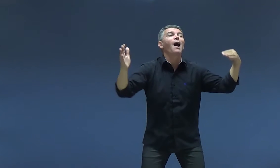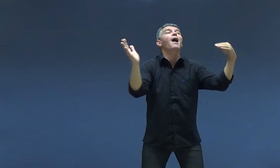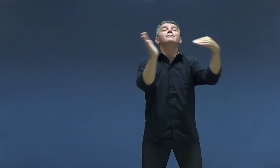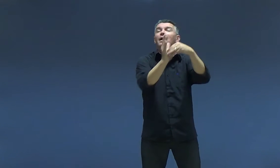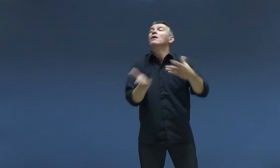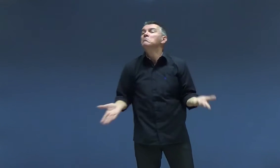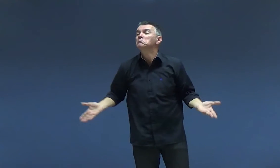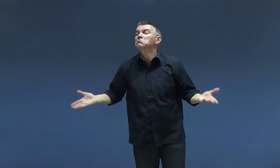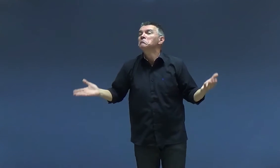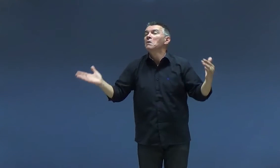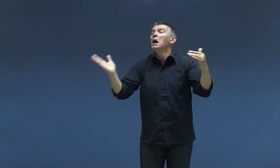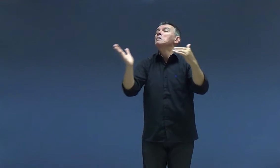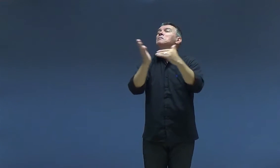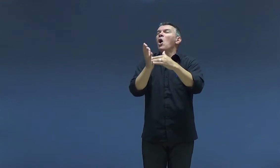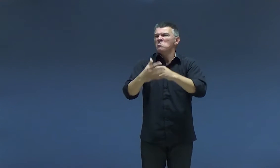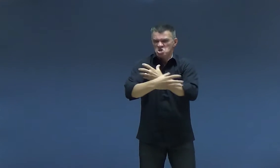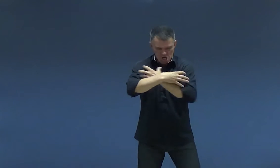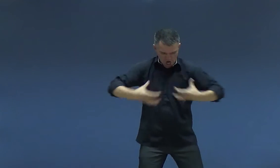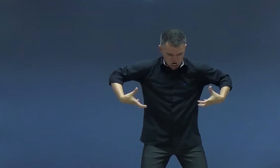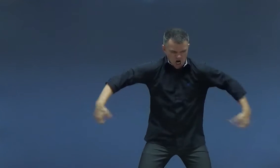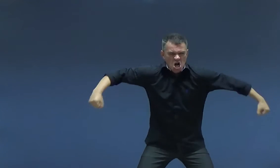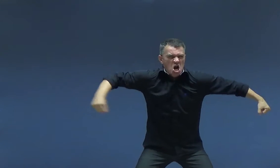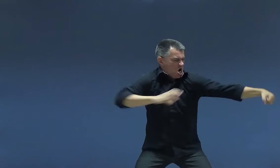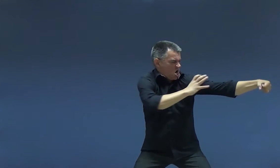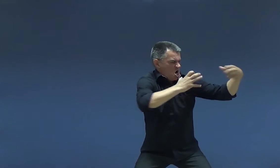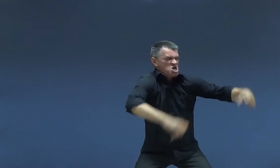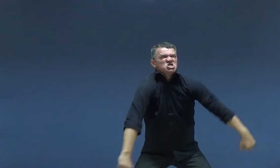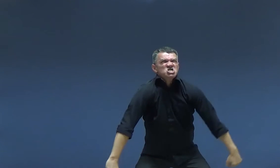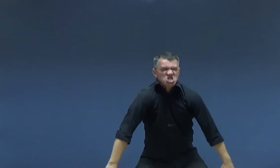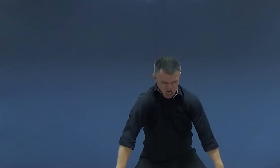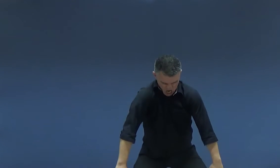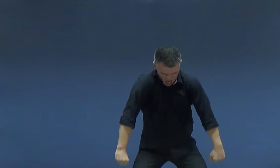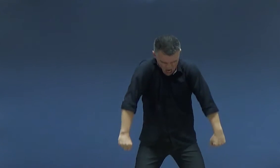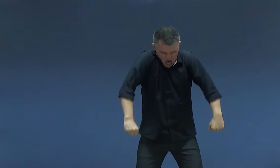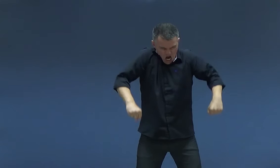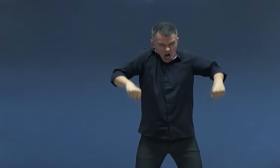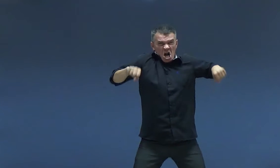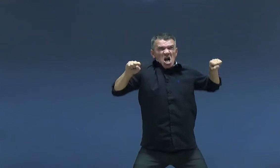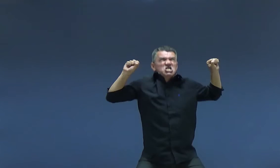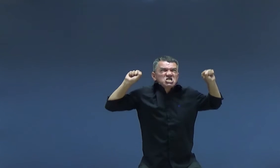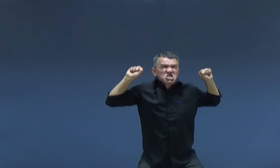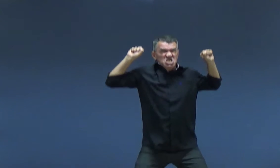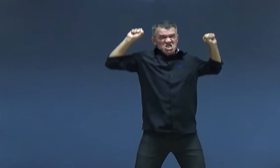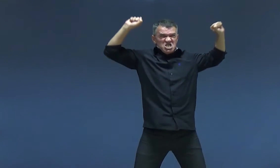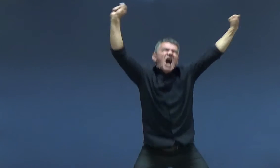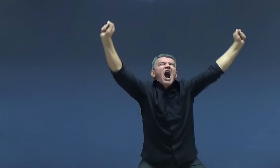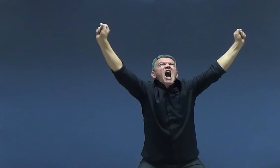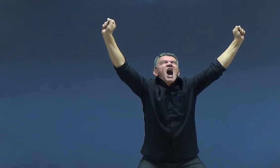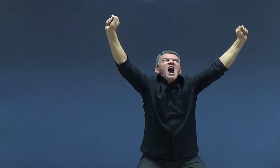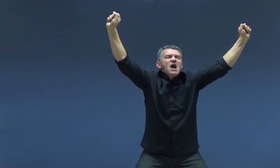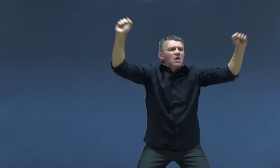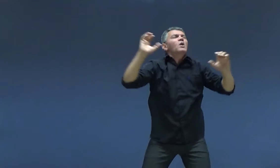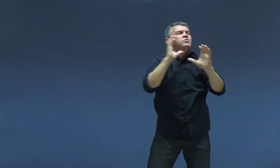eles vão praticando. Até quando será? Até ficar com o braço gordo e forte, né? Conseguir levantar